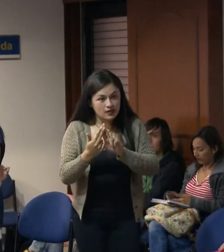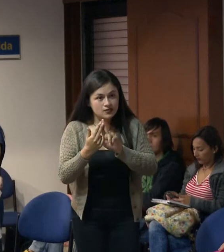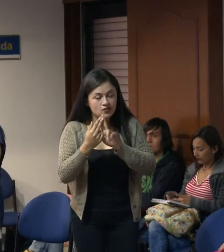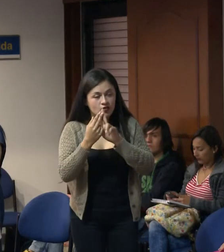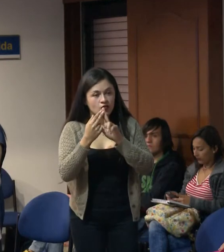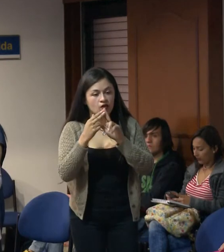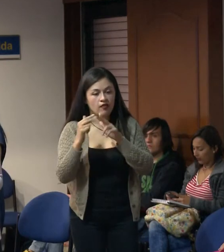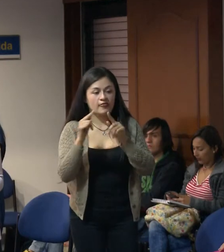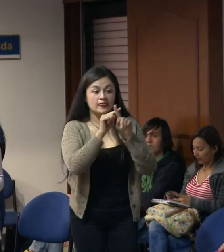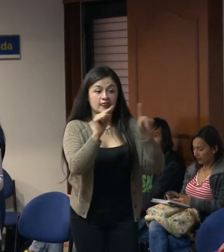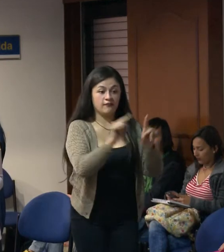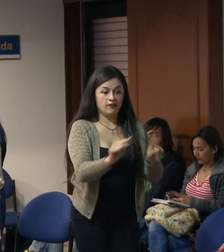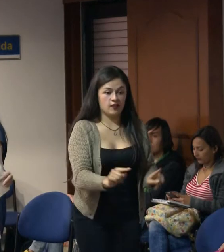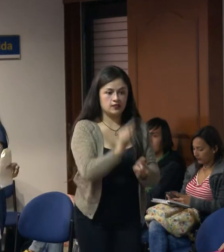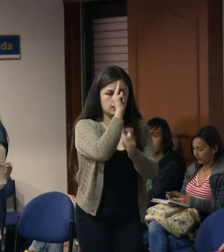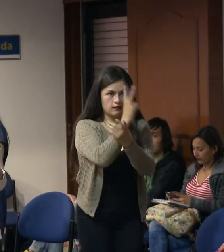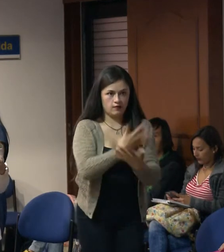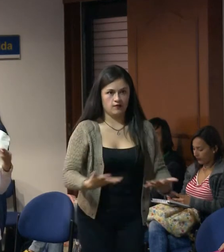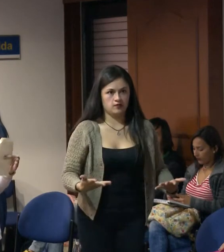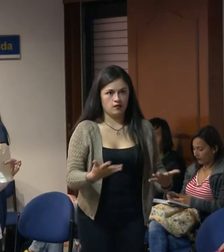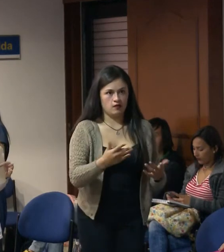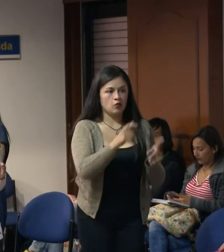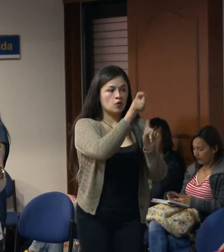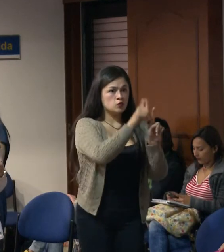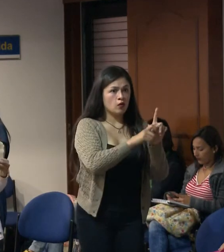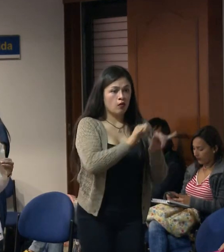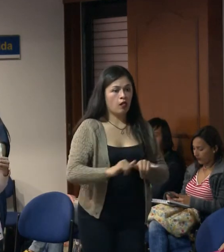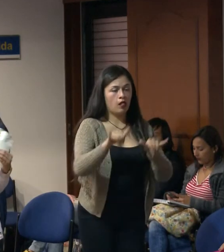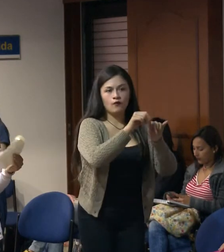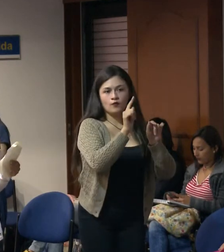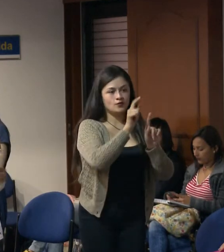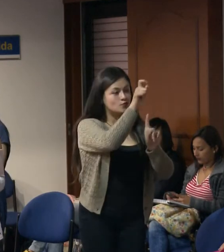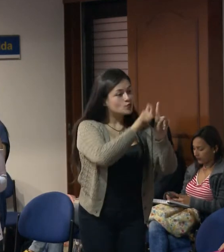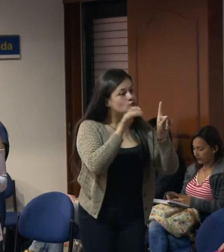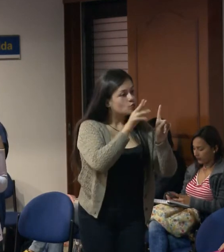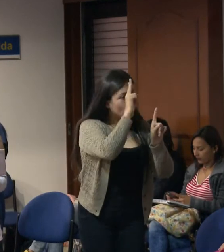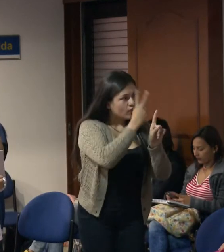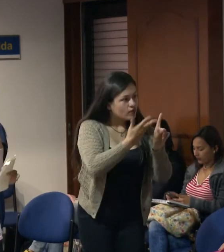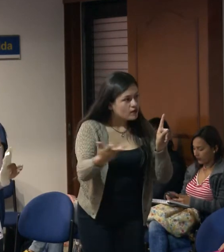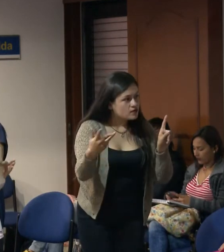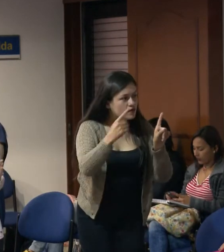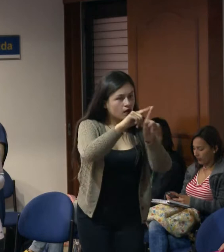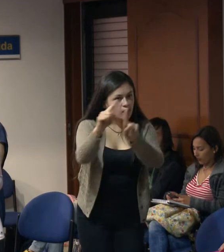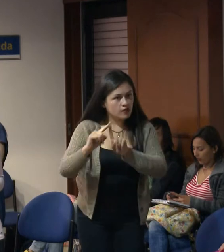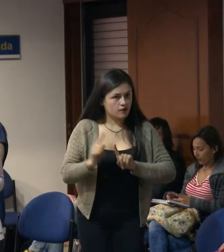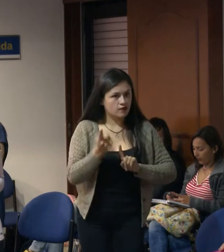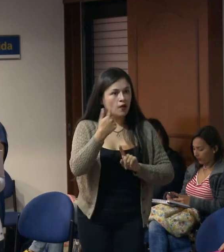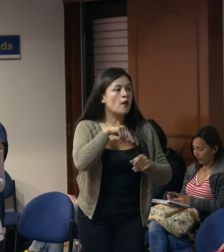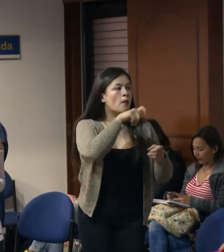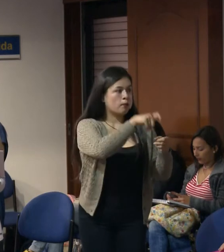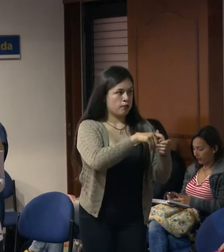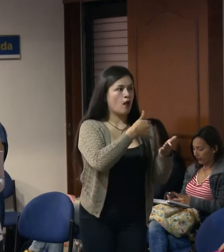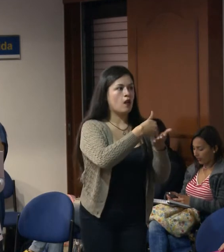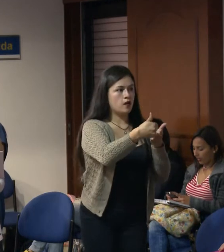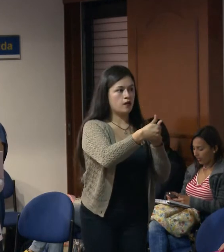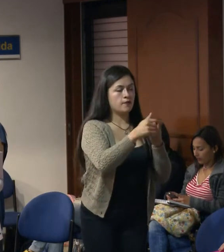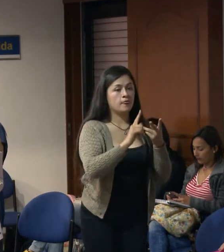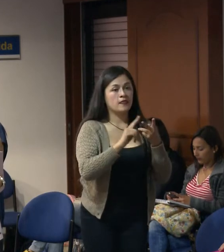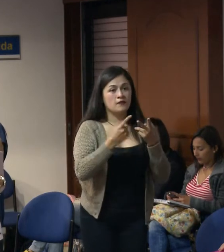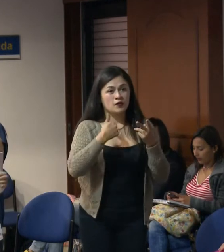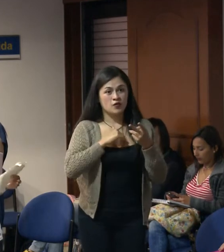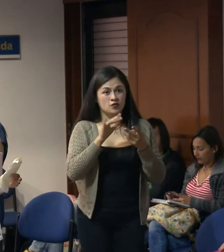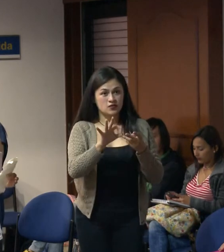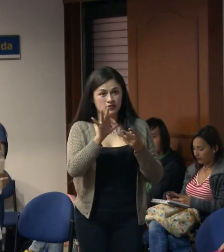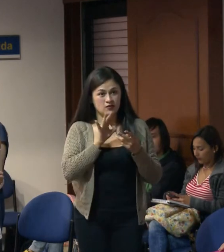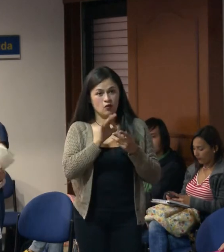de las diferencias y de la diversidad? Entonces, esto fue lo que nos generó vincularla a esta línea. También lo que hicimos vincular a la línea de